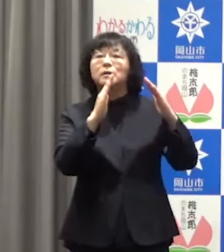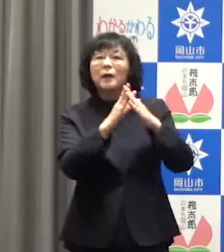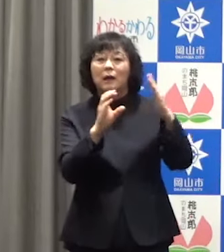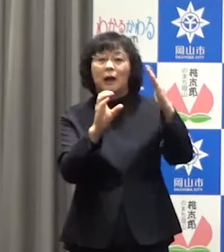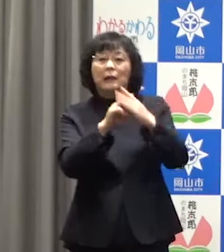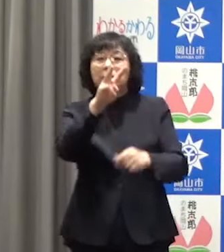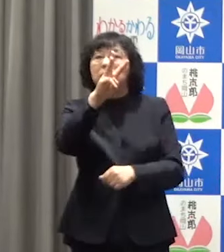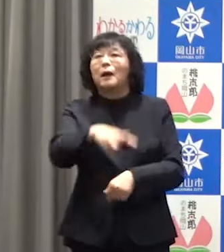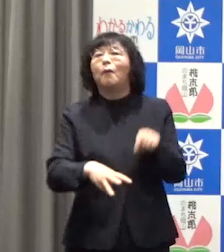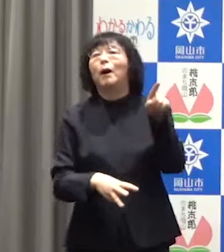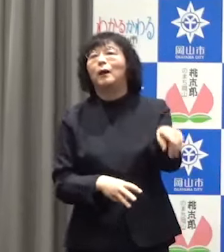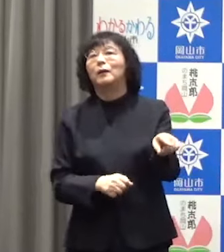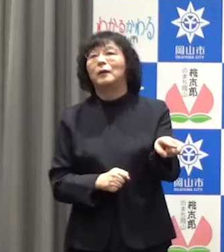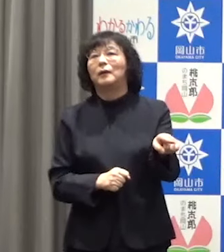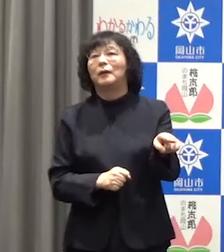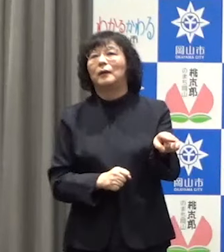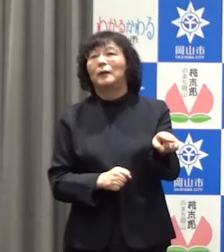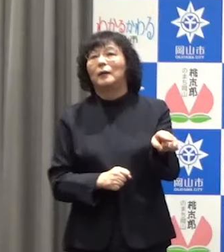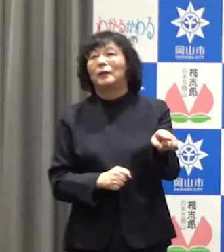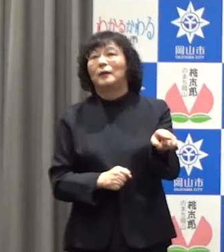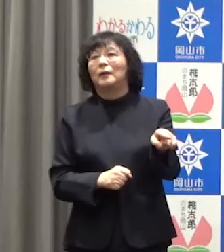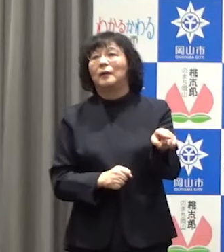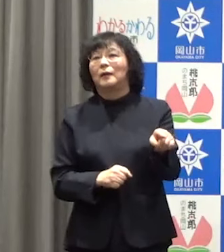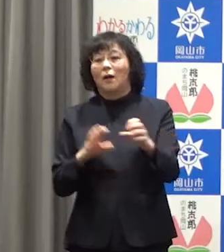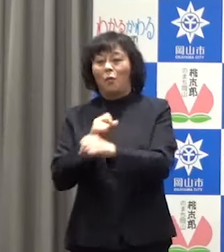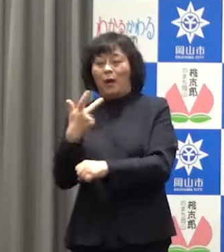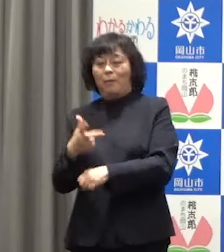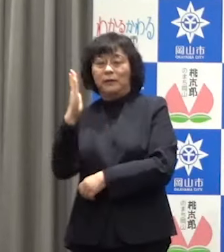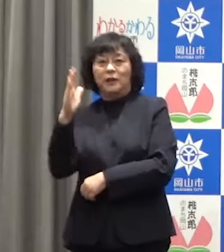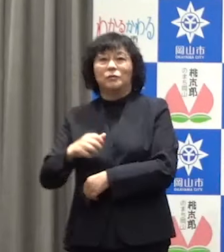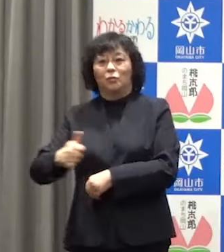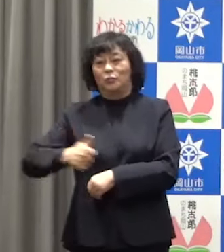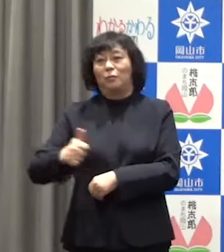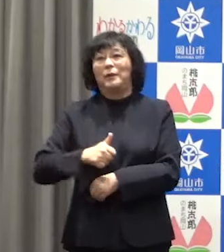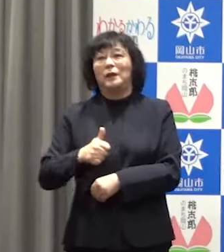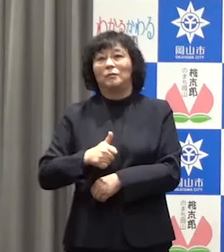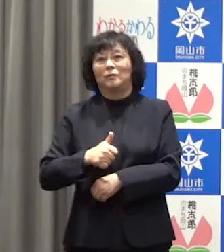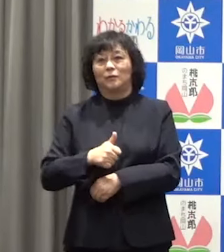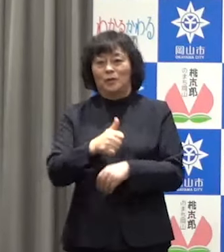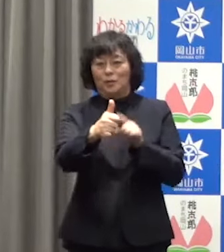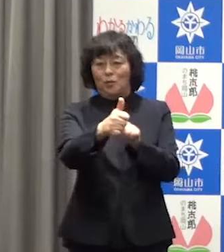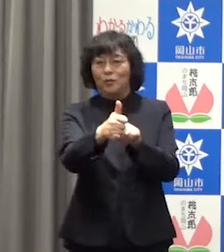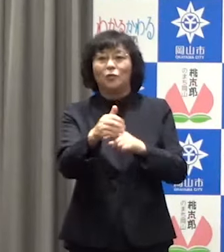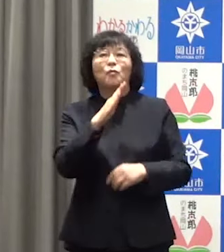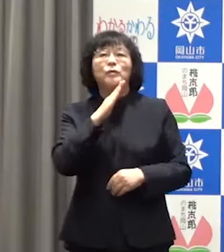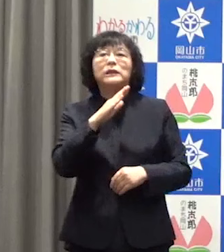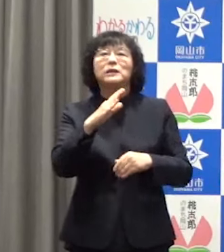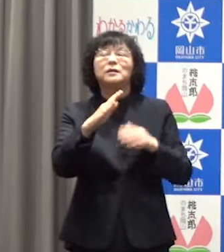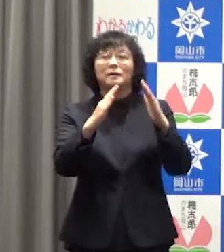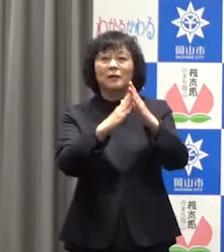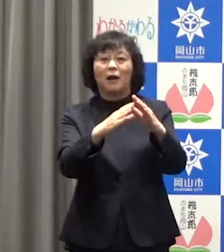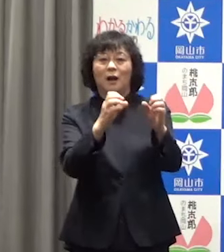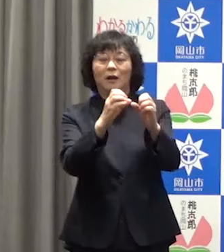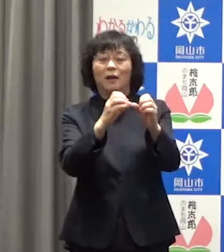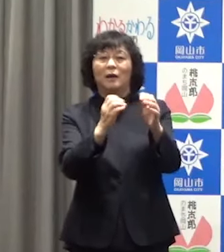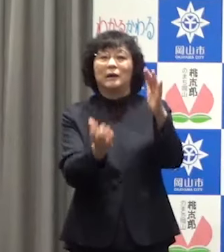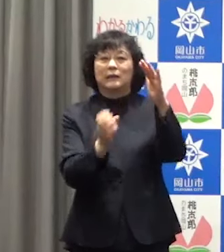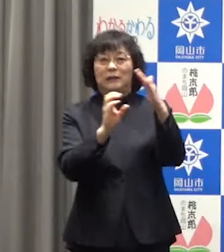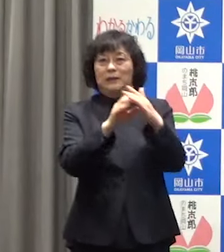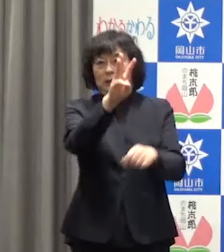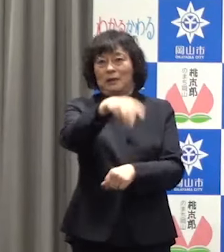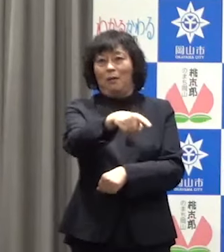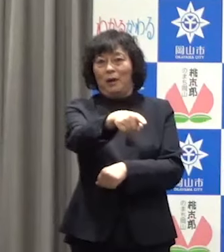にあるとかですね、そういった方も岡山の市役所にもおられて、率先して地元